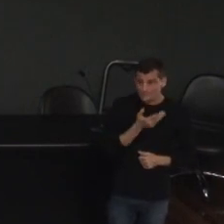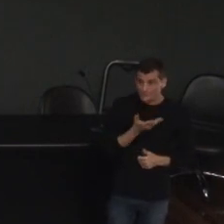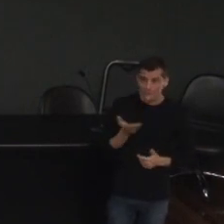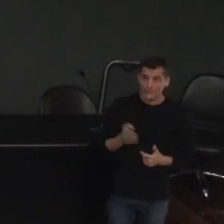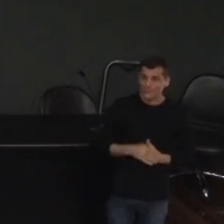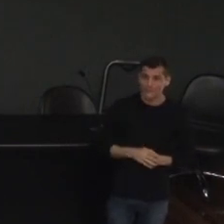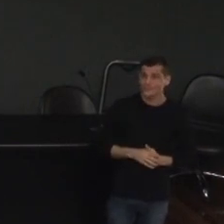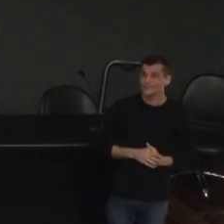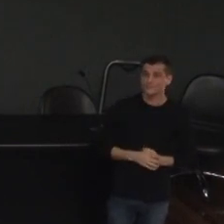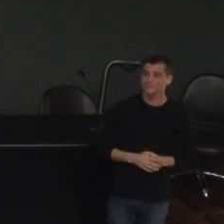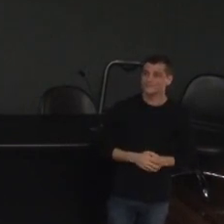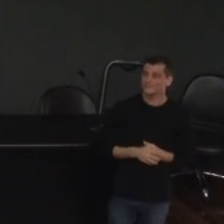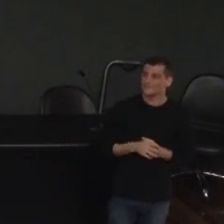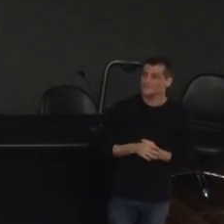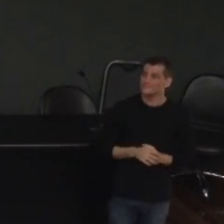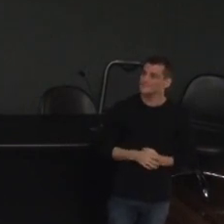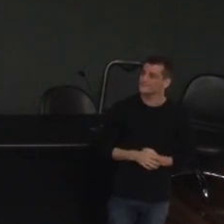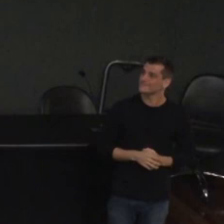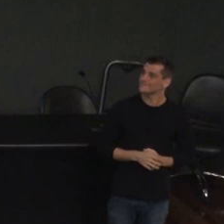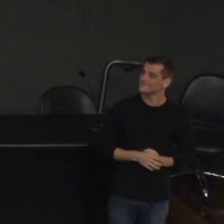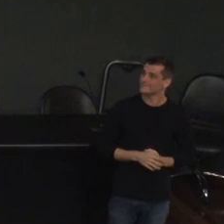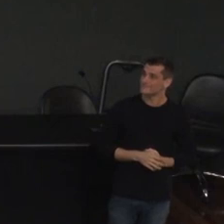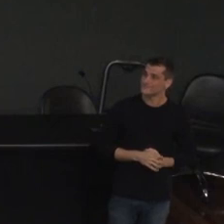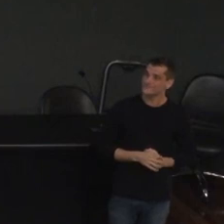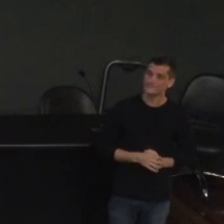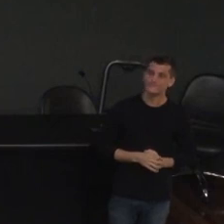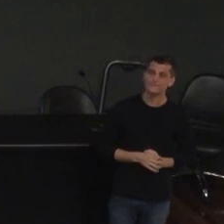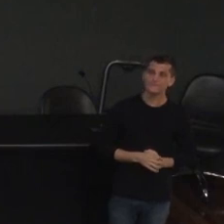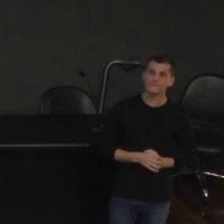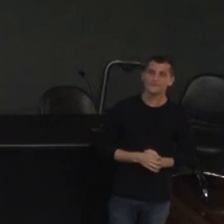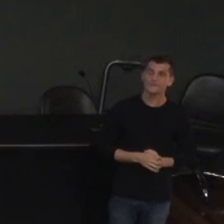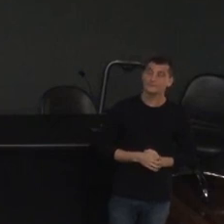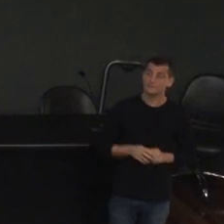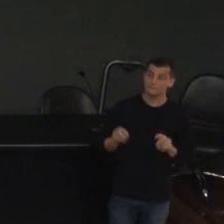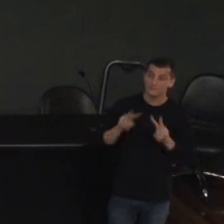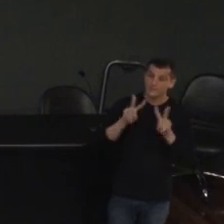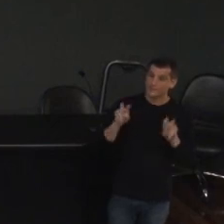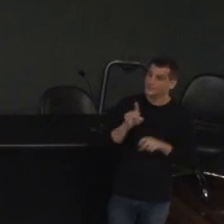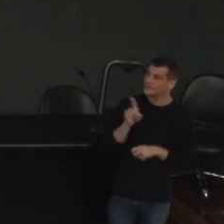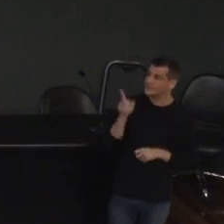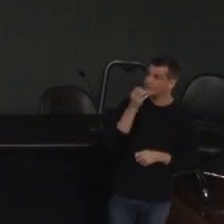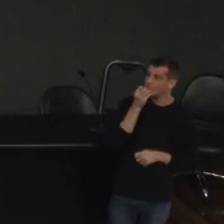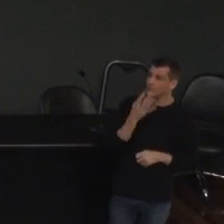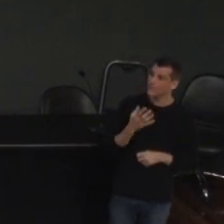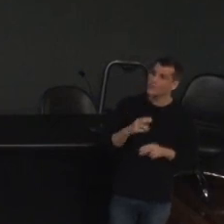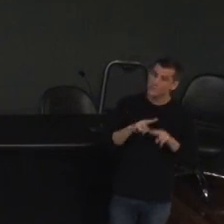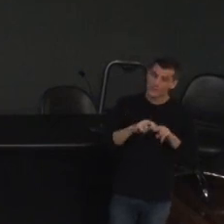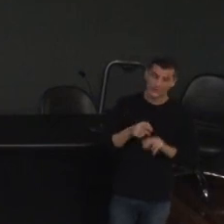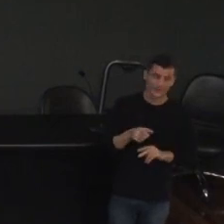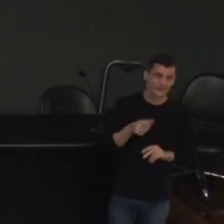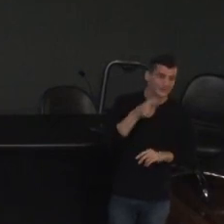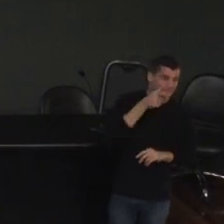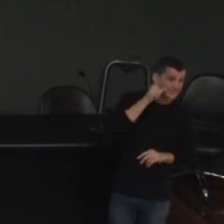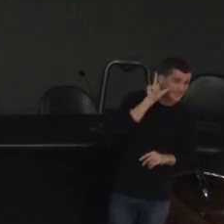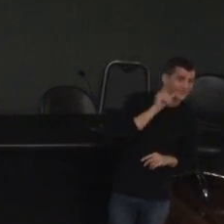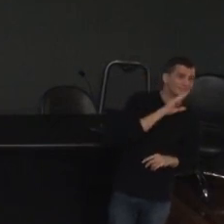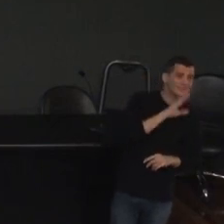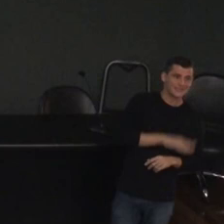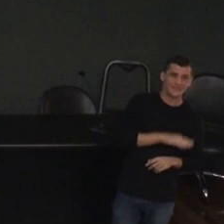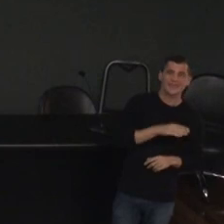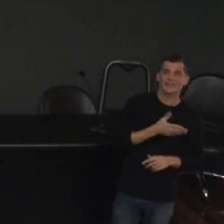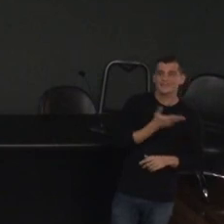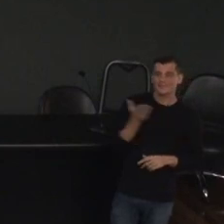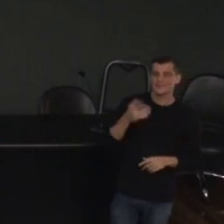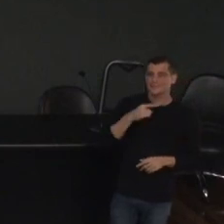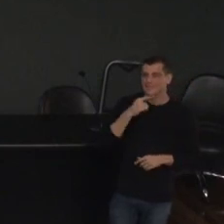não tá bom é bom tratar desse tema de manhã porque se a gente tratasse onde de tarde vocês iam ter um monte de dúvidas já estava